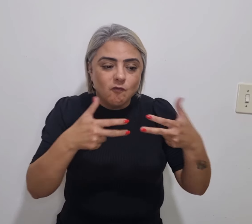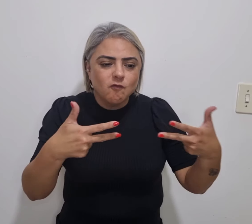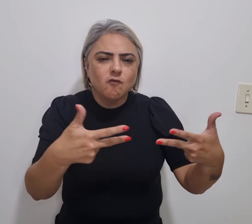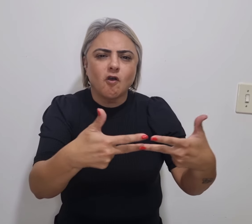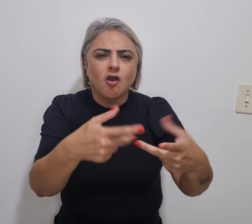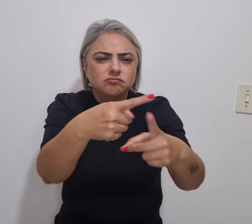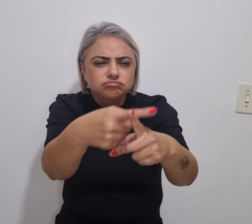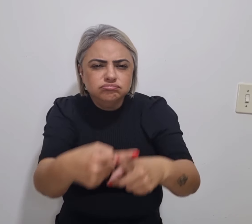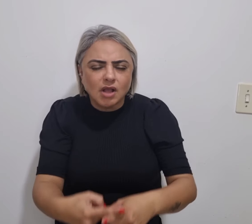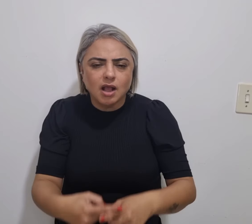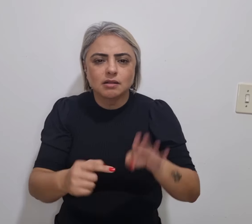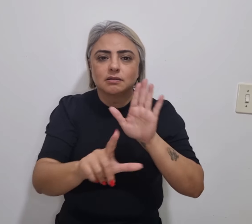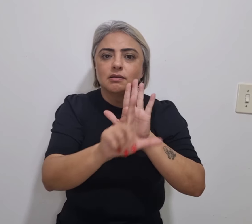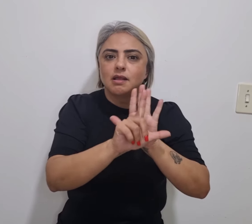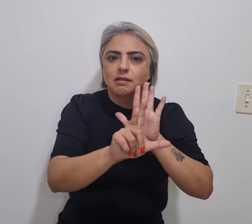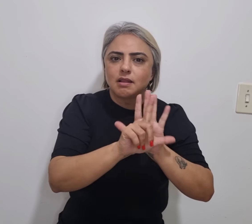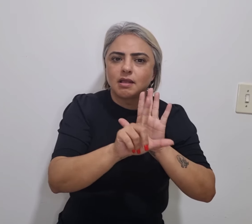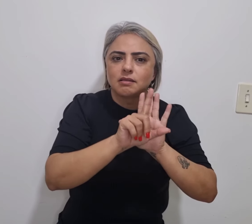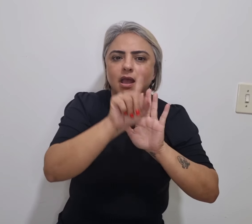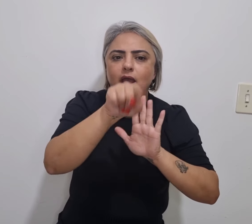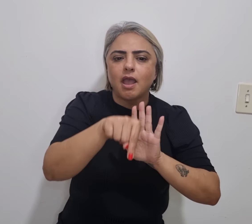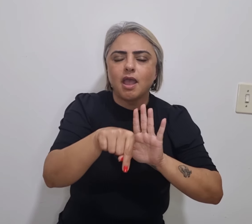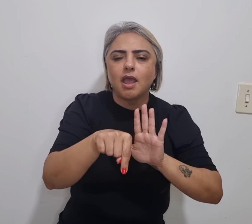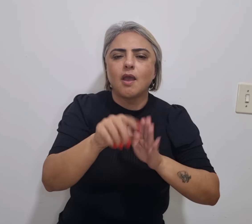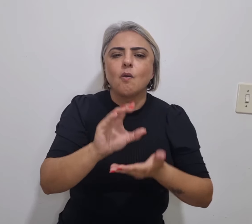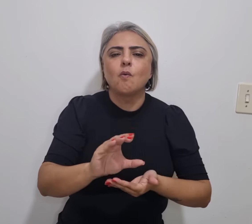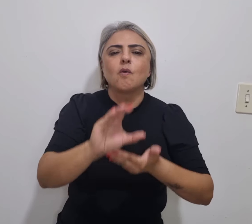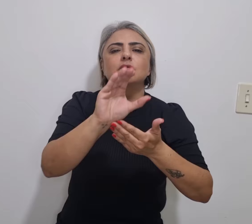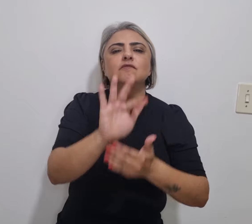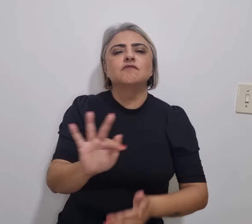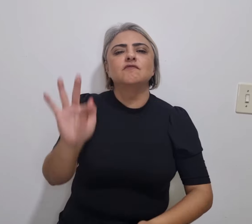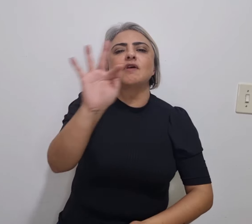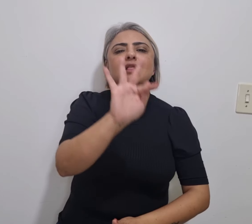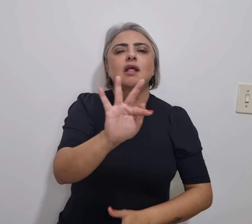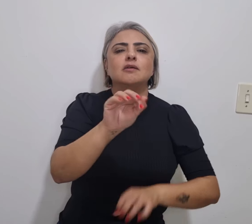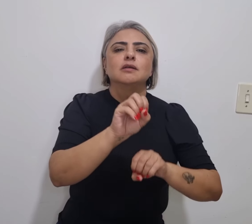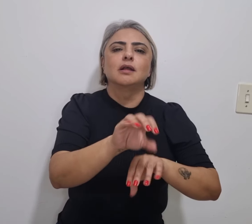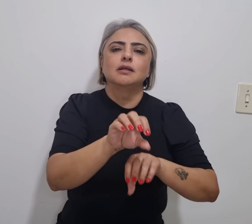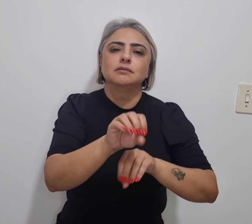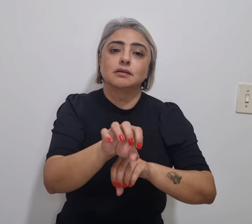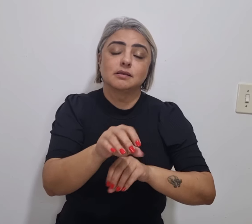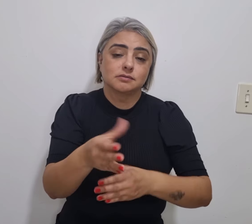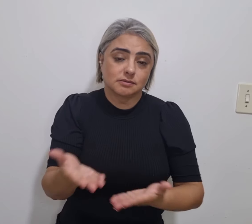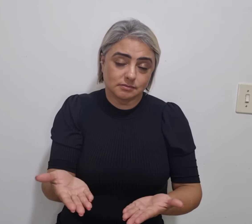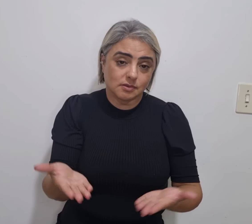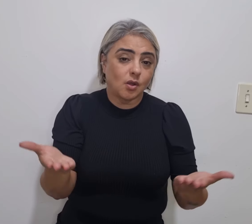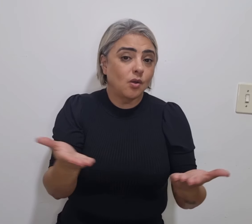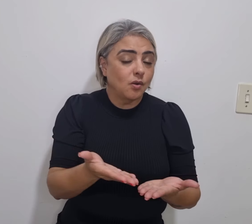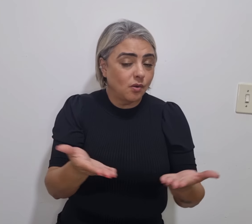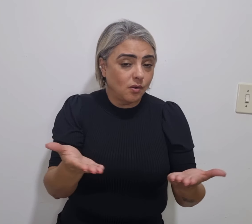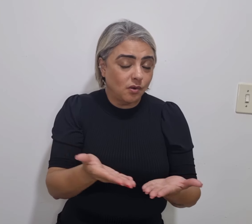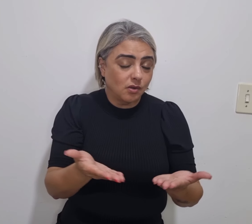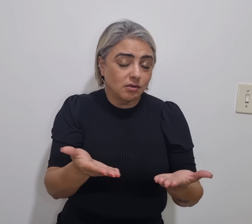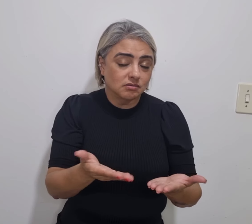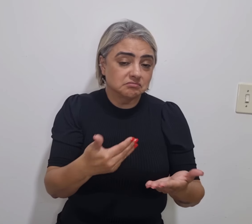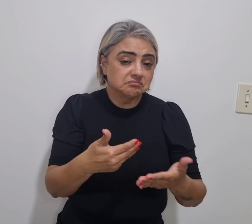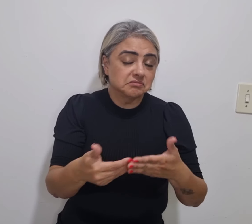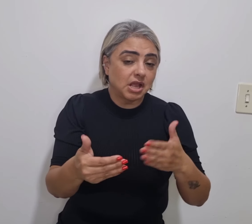disputa da legislação é o Conselho Federal de Educação. Atualmente, tanto na Câmara de